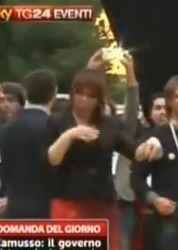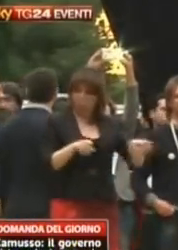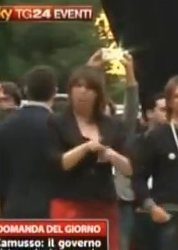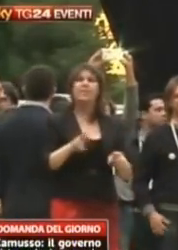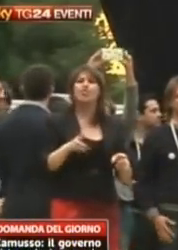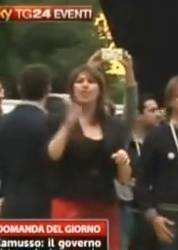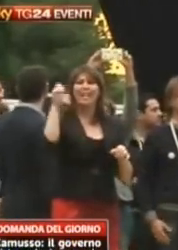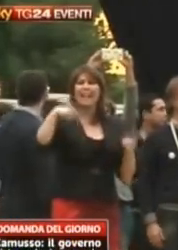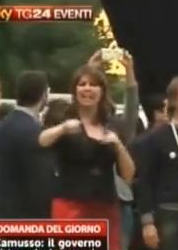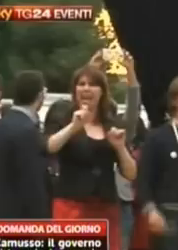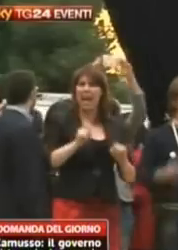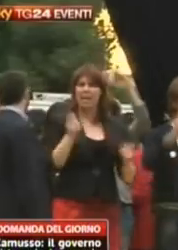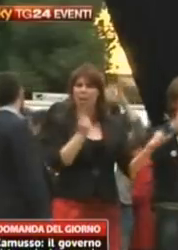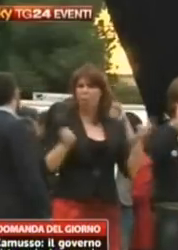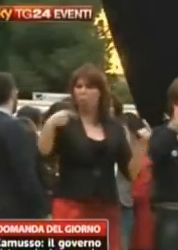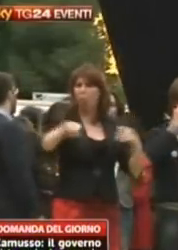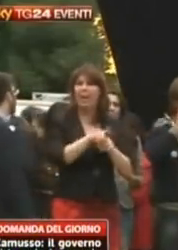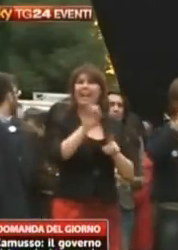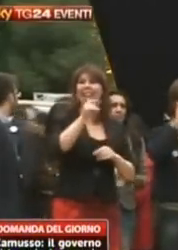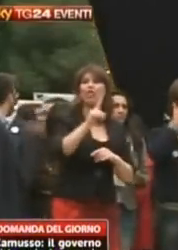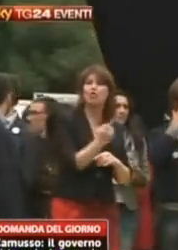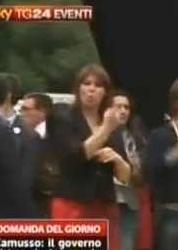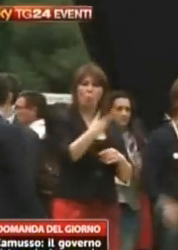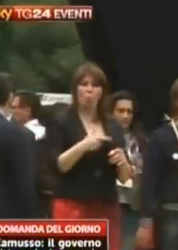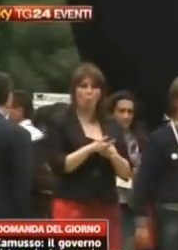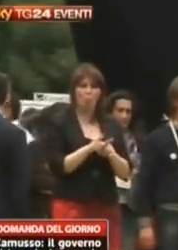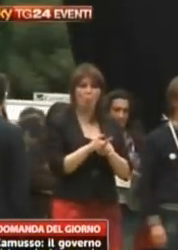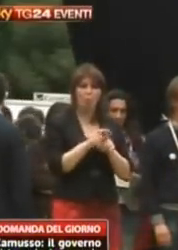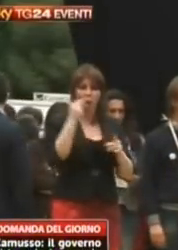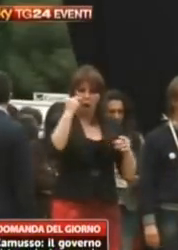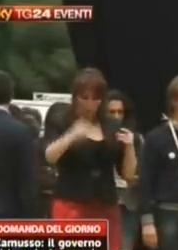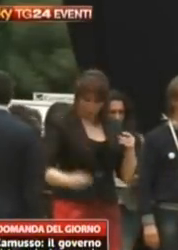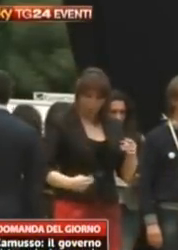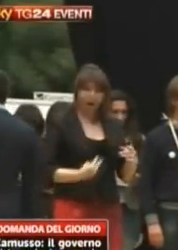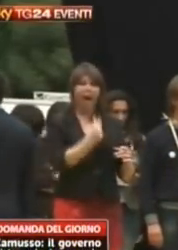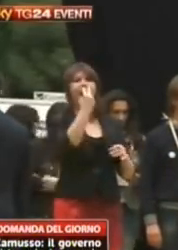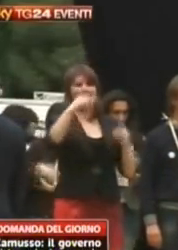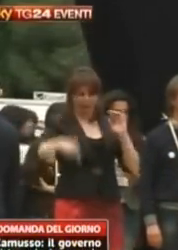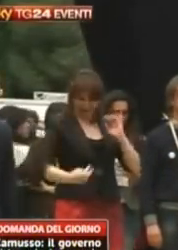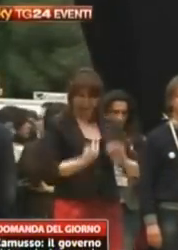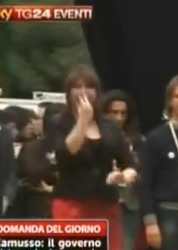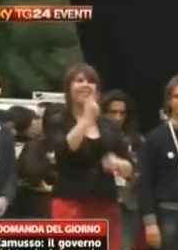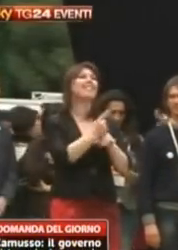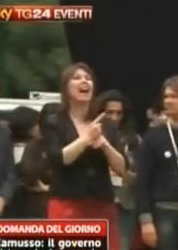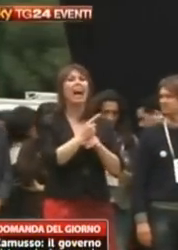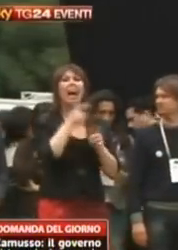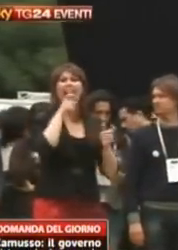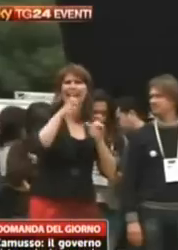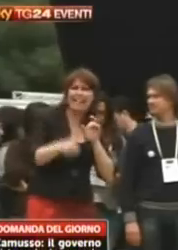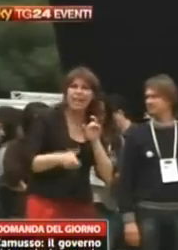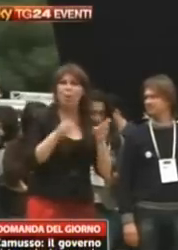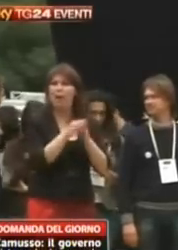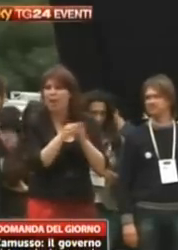persone in Sardegna. Il solito servizio del TG1 che mi inquadrano da sopra, mi fanno vedere da sotto. Grido, dico